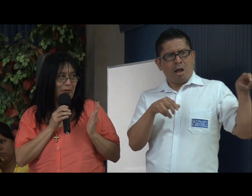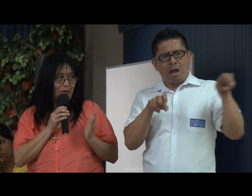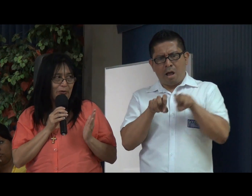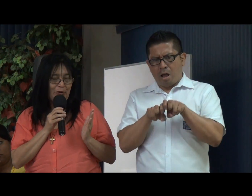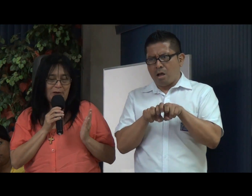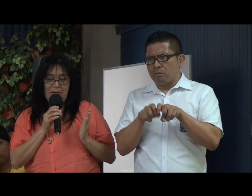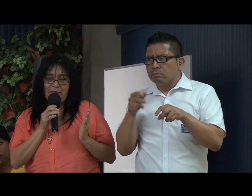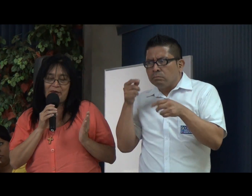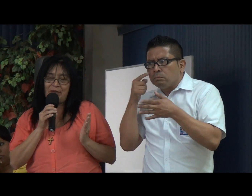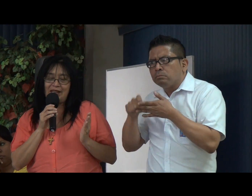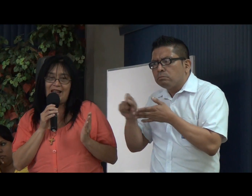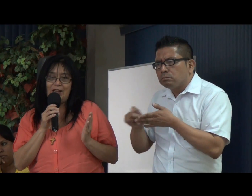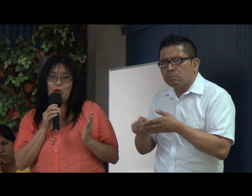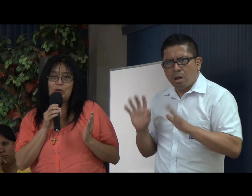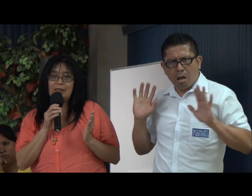uno, ¿verdad? Entonces,